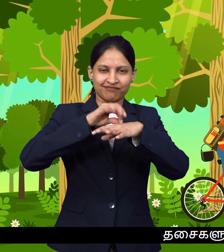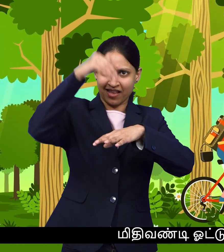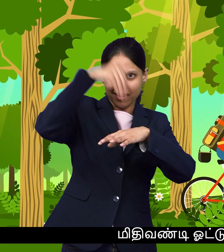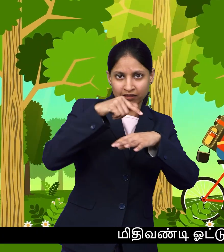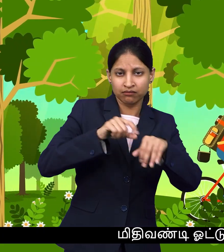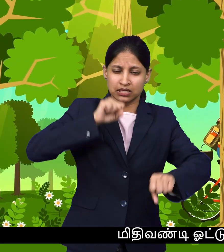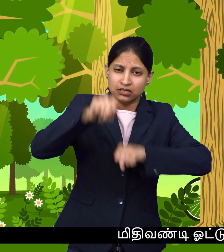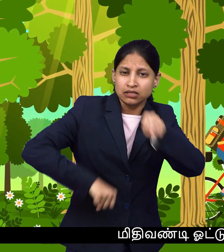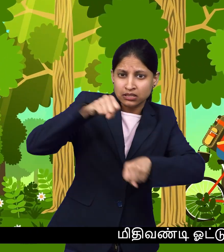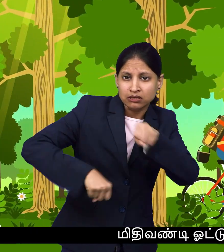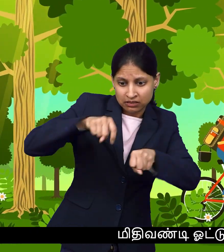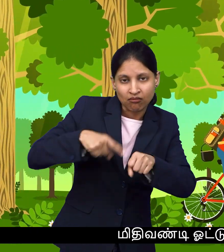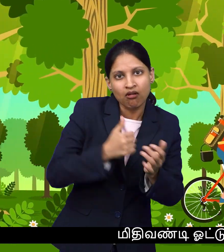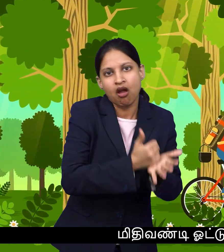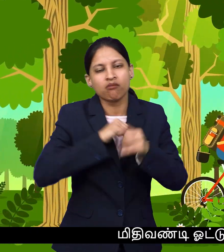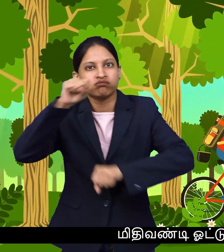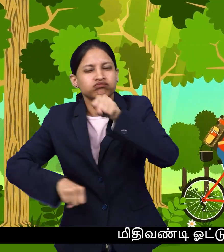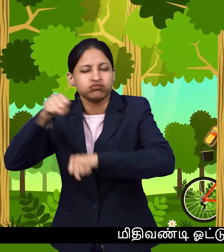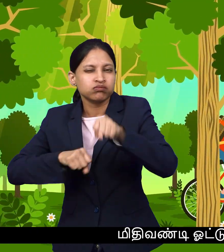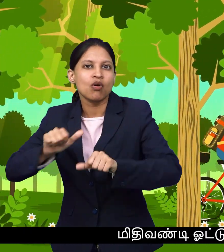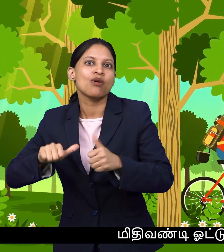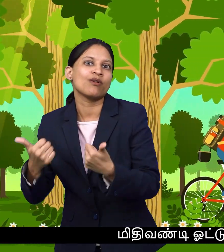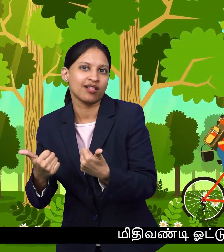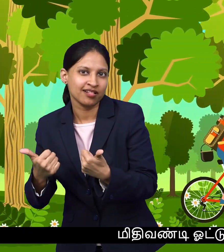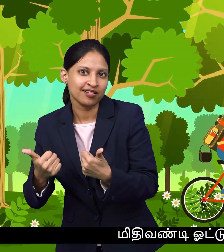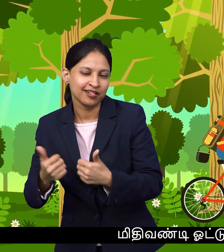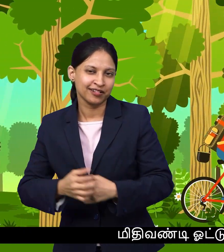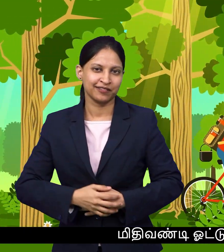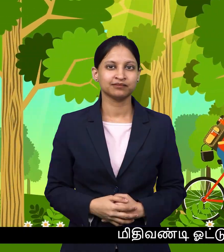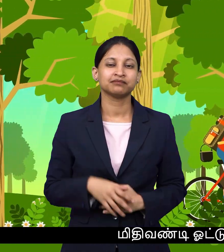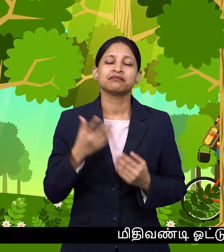தசைகளும் எலும்புகளும் மிதிவண்டி ஓட்டுவதற்கு உதவுகின்றன.